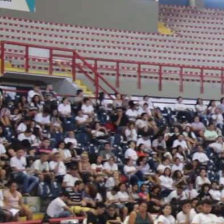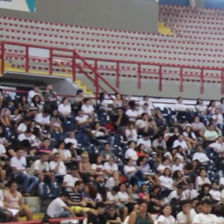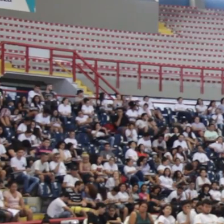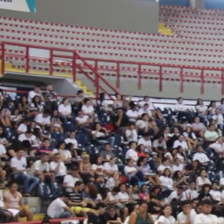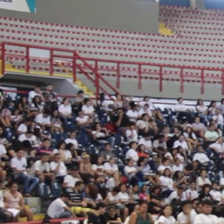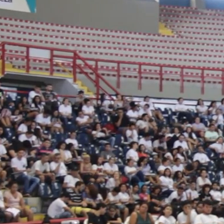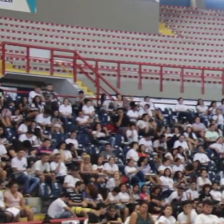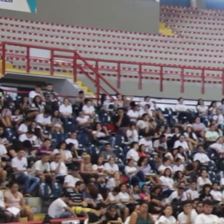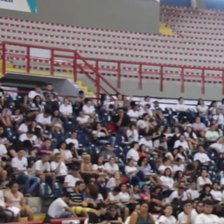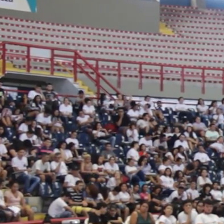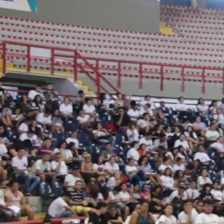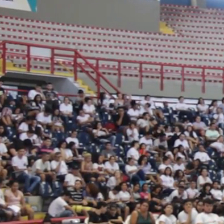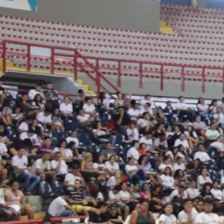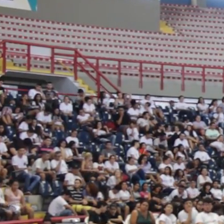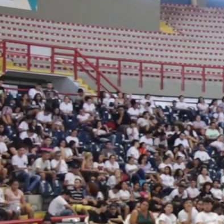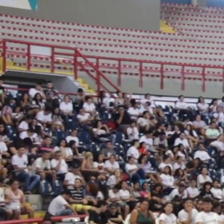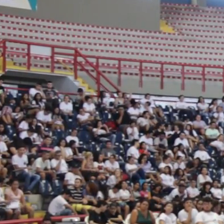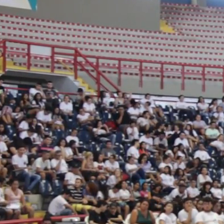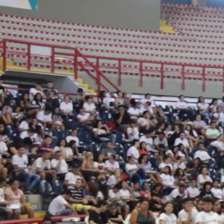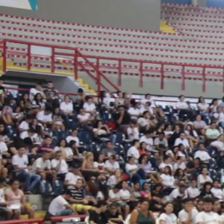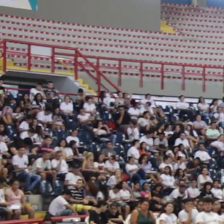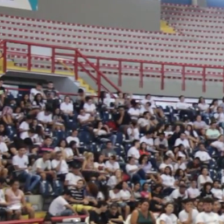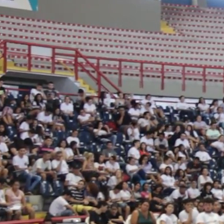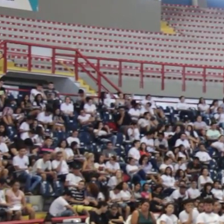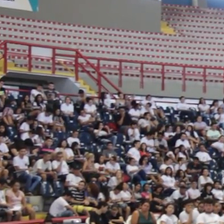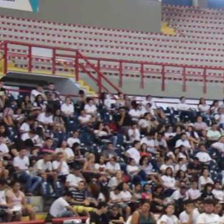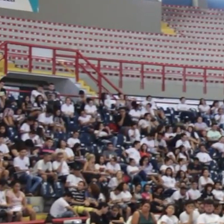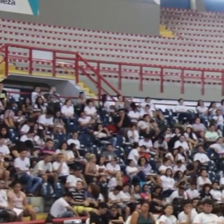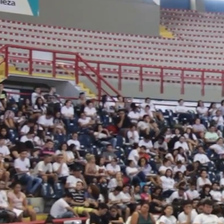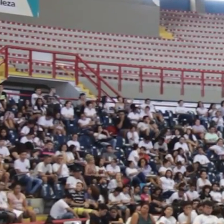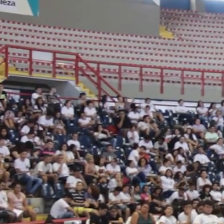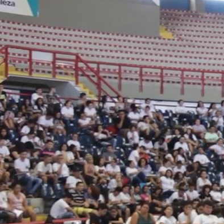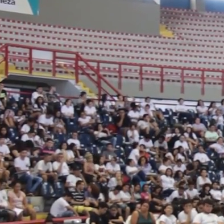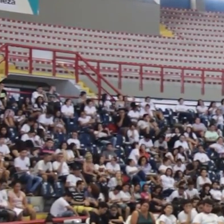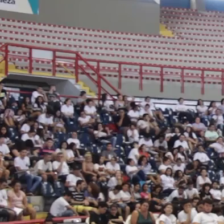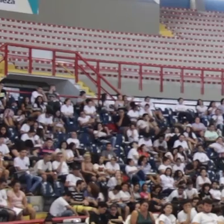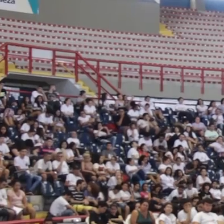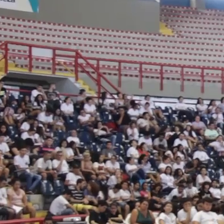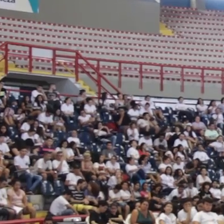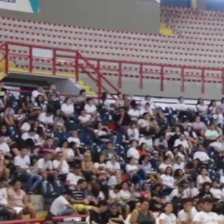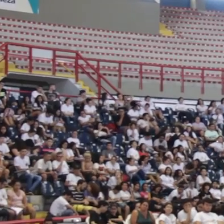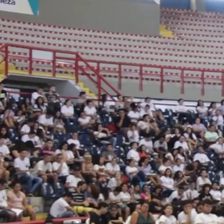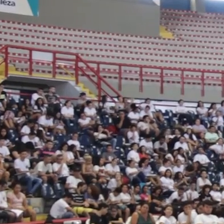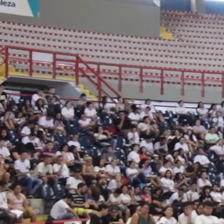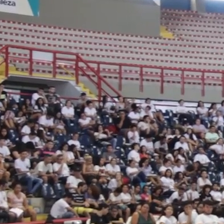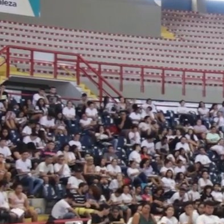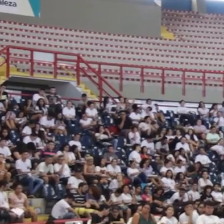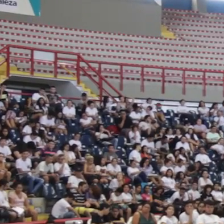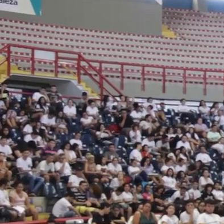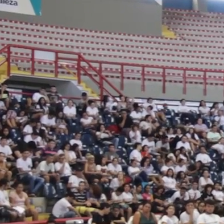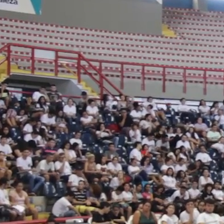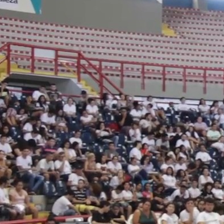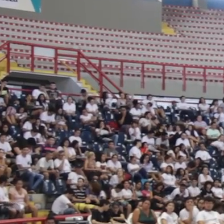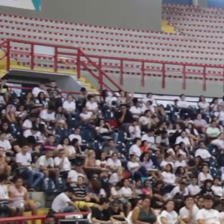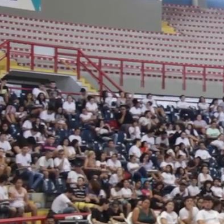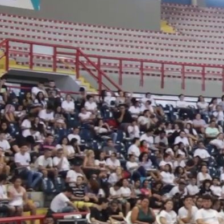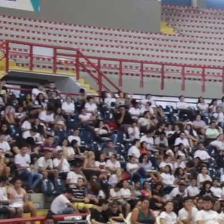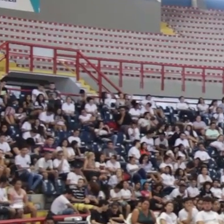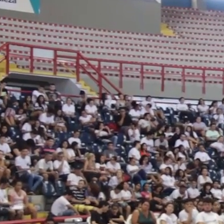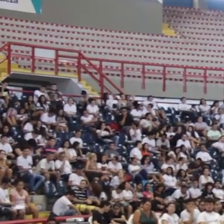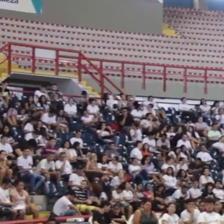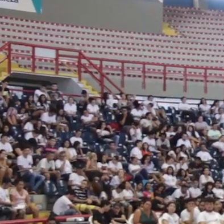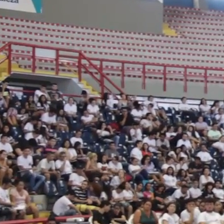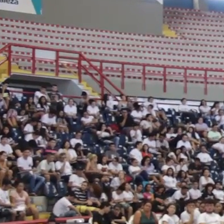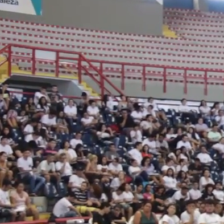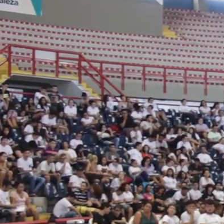da sociedade civil na tentativa de mitigar esse desrespeito a espécies da fauna. Quando você